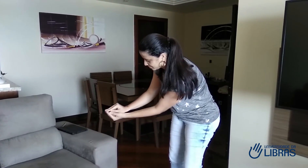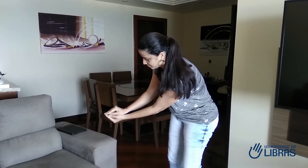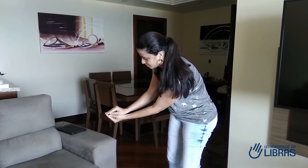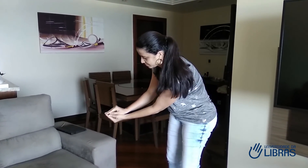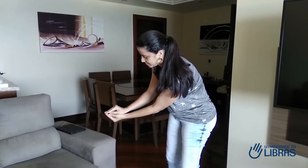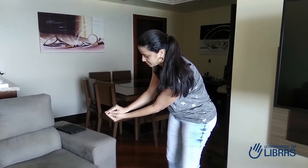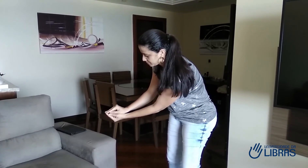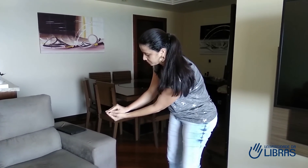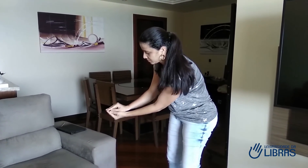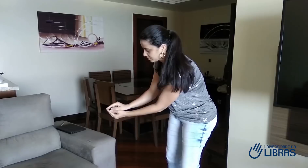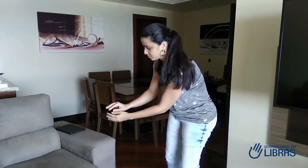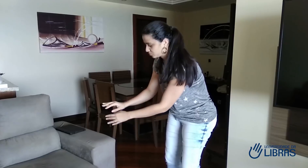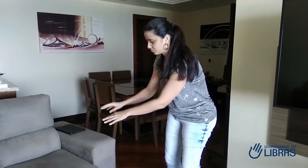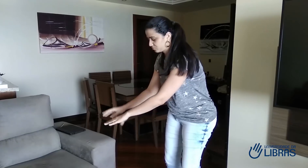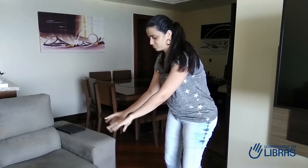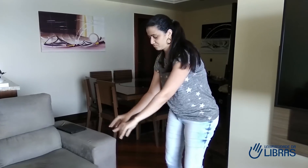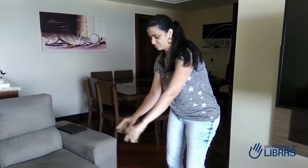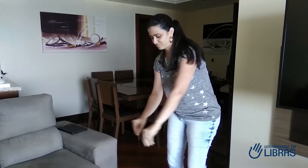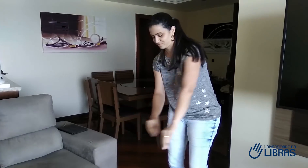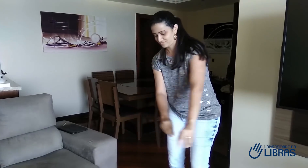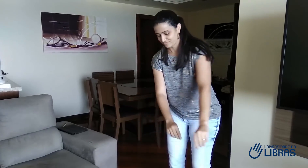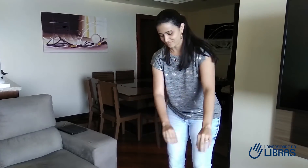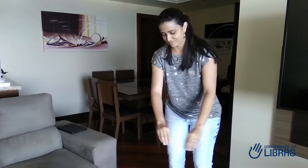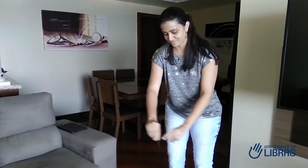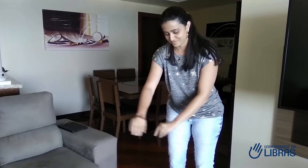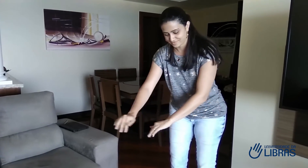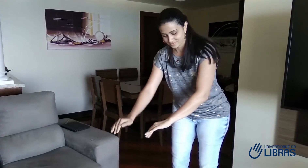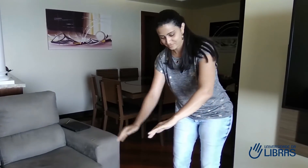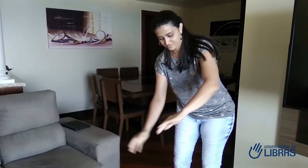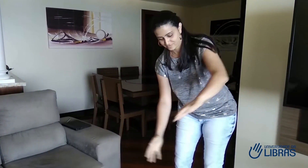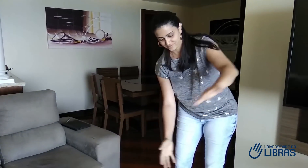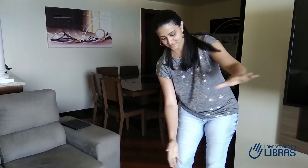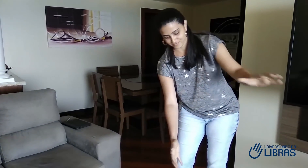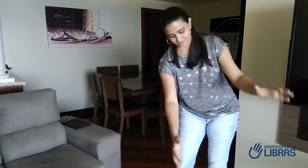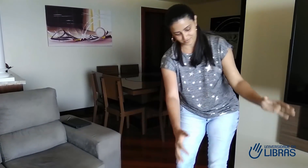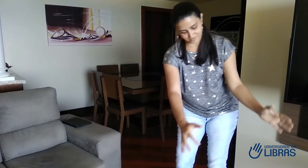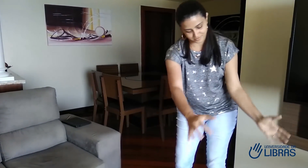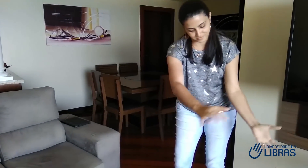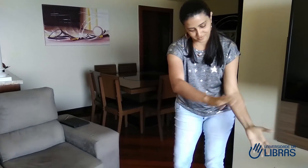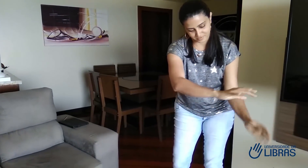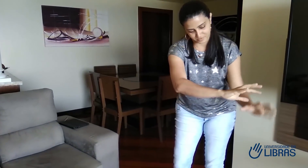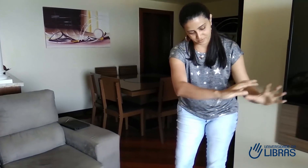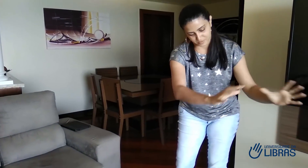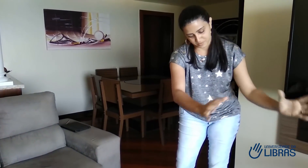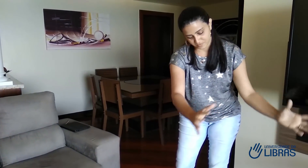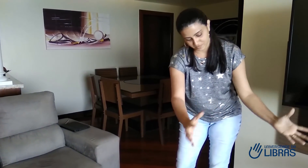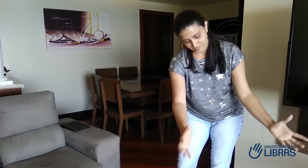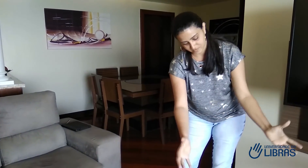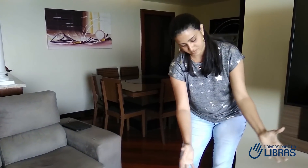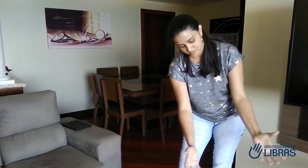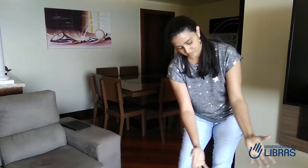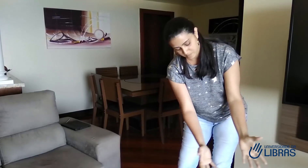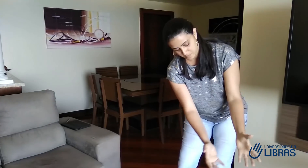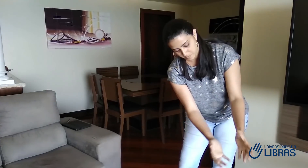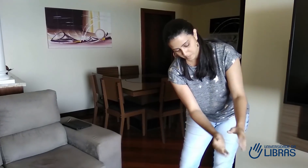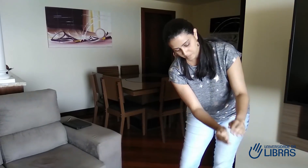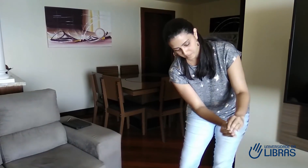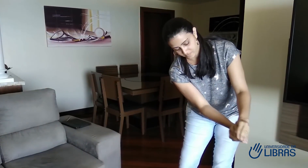Que, se eu não me engano, o nome da metáfora é uma ostra que nunca foi ferida, nunca produzirá uma